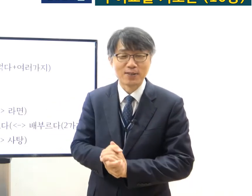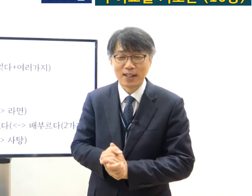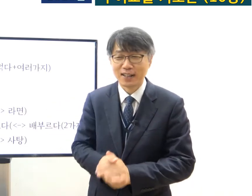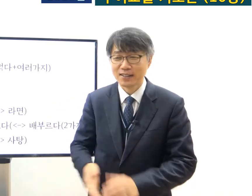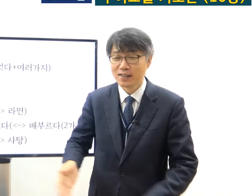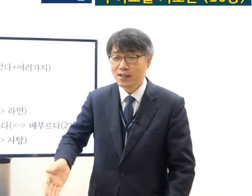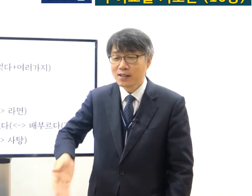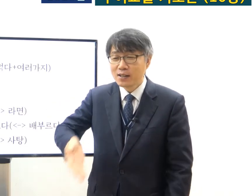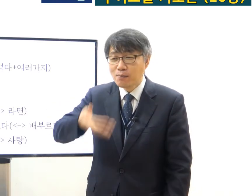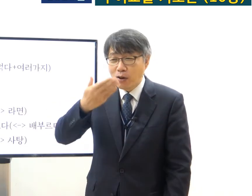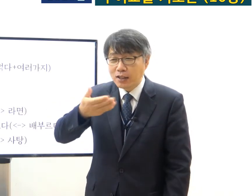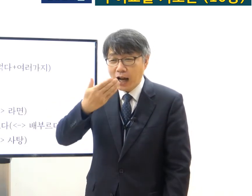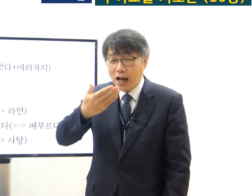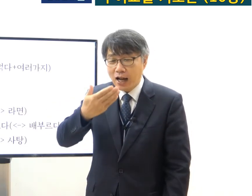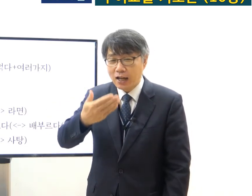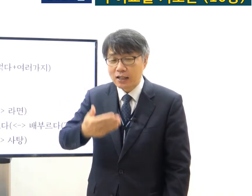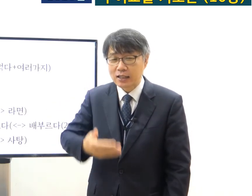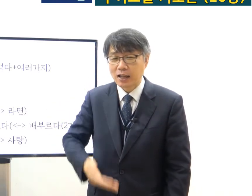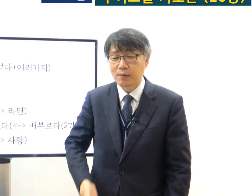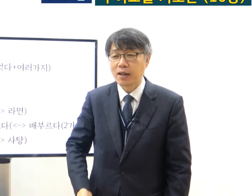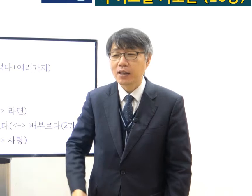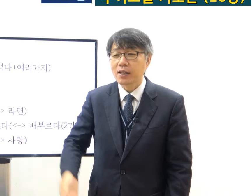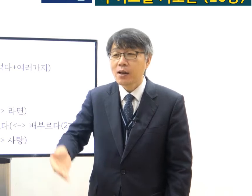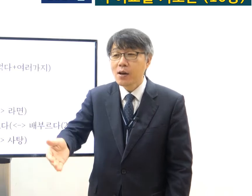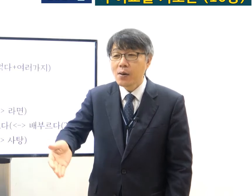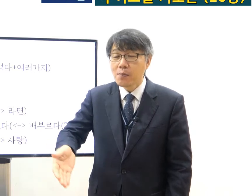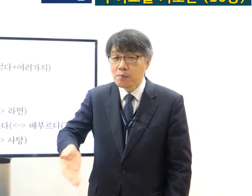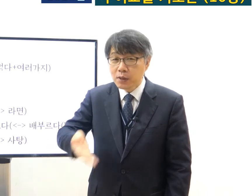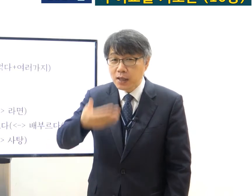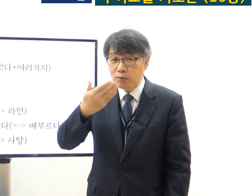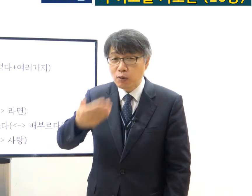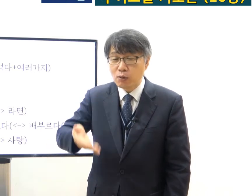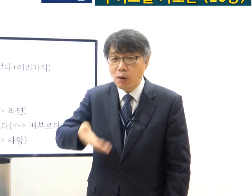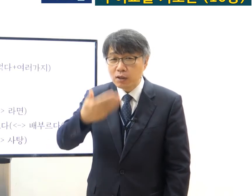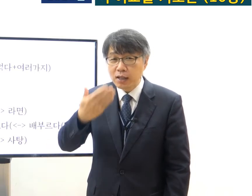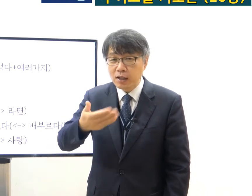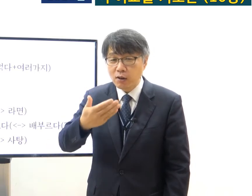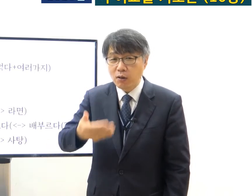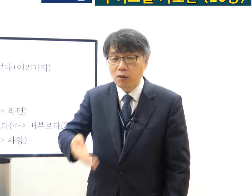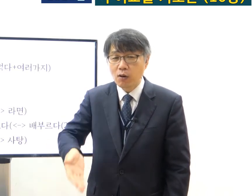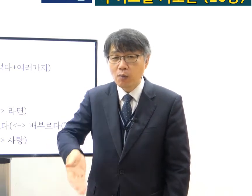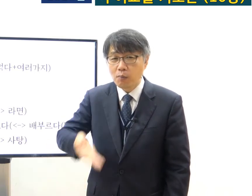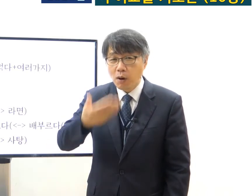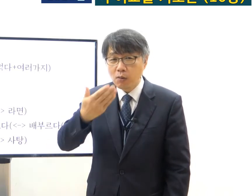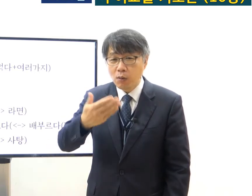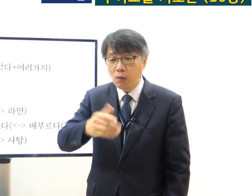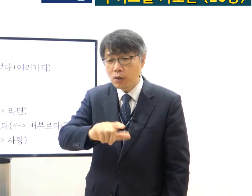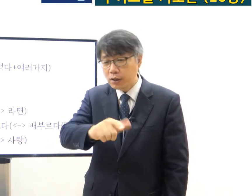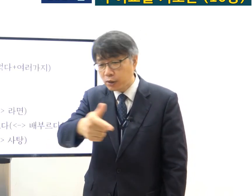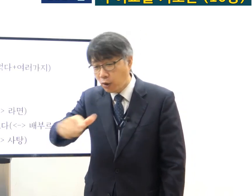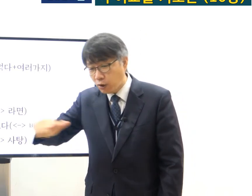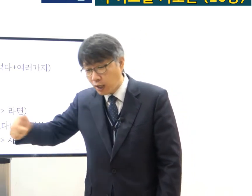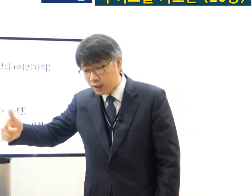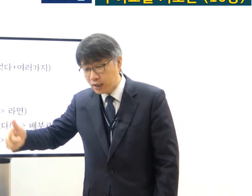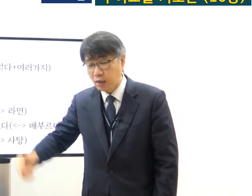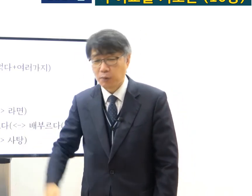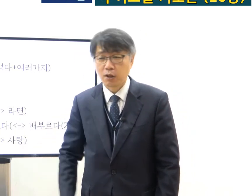됩니다. 먹다. 그 다음에, 이게 수어로 먹다인데요. 먹고 여러 가지. 이렇게 표현해야